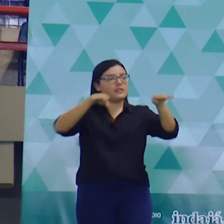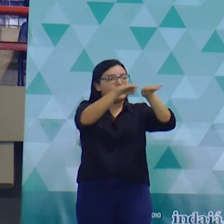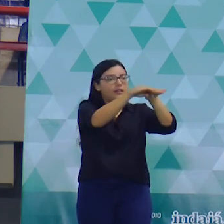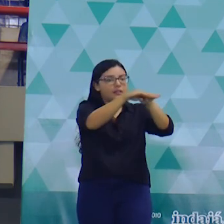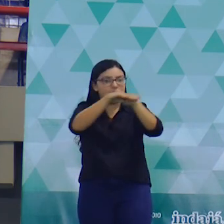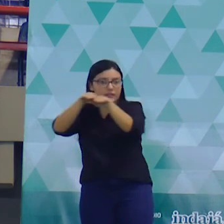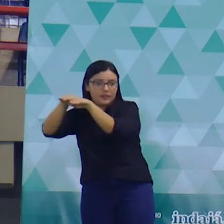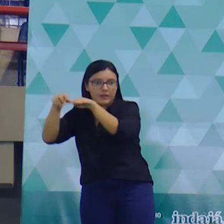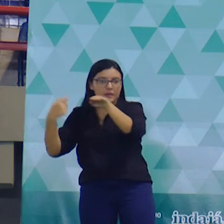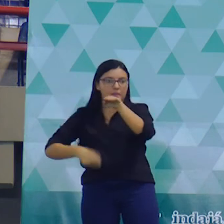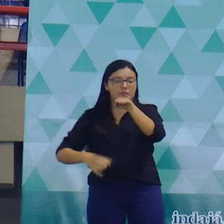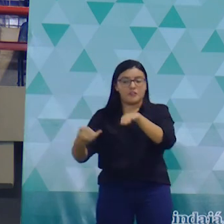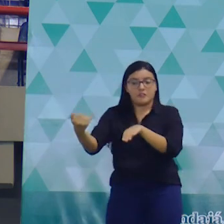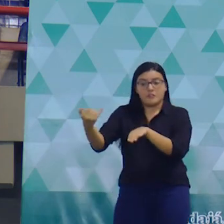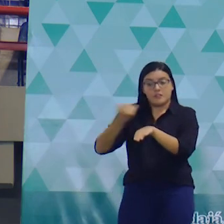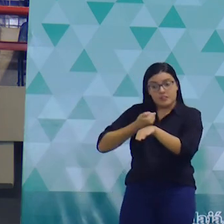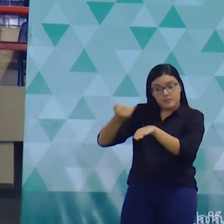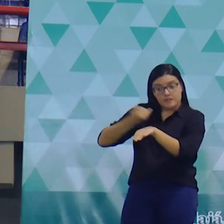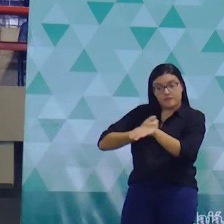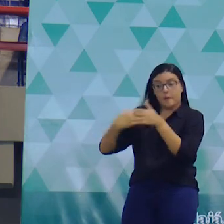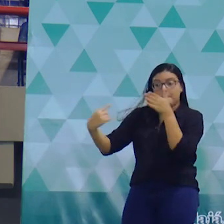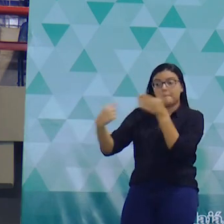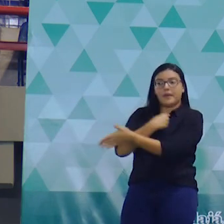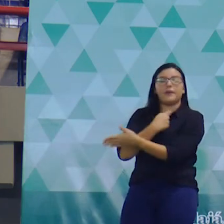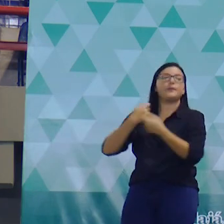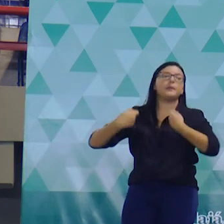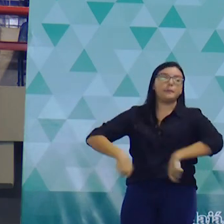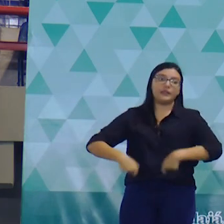dada uma informação e que me seja feita uma pergunta.